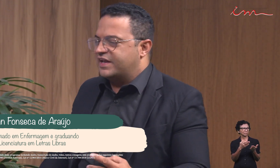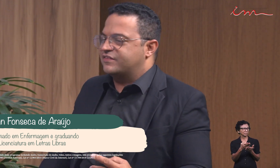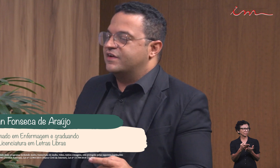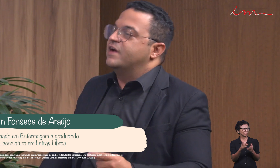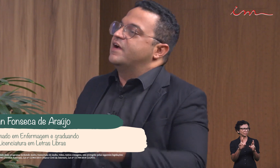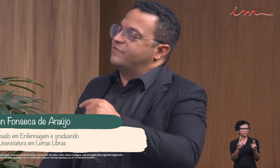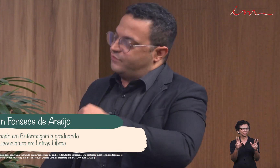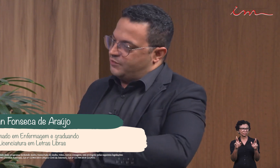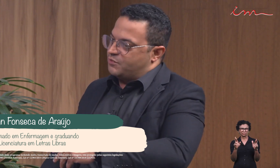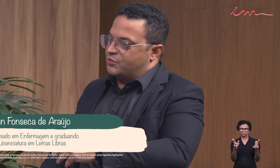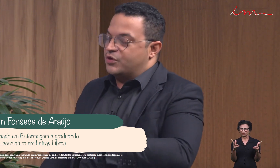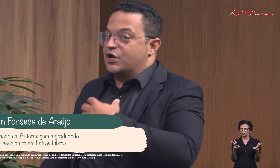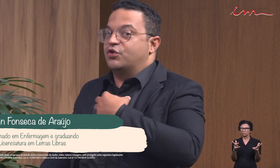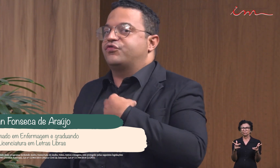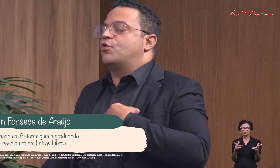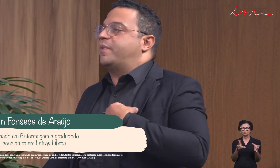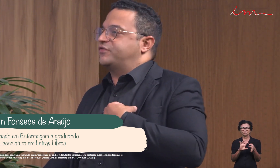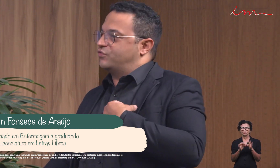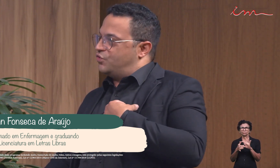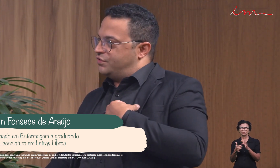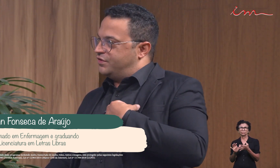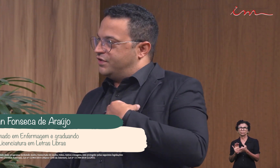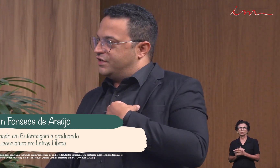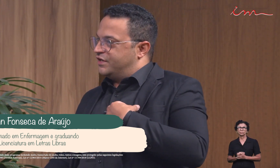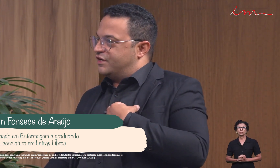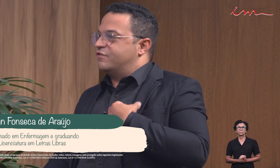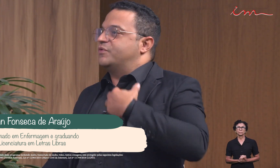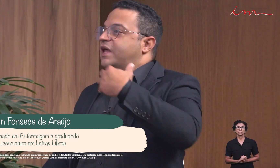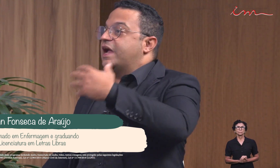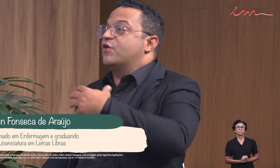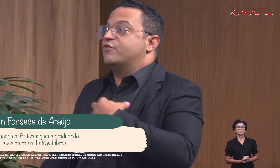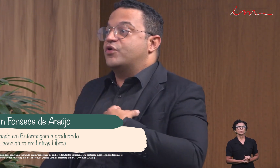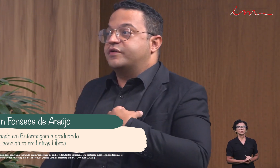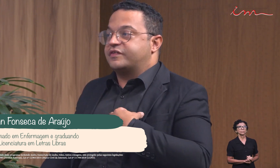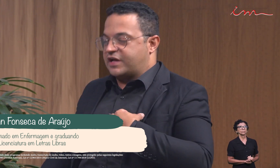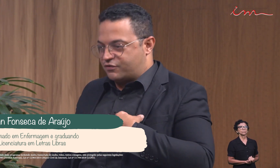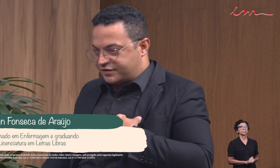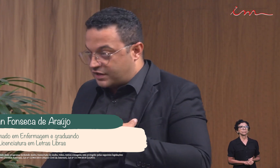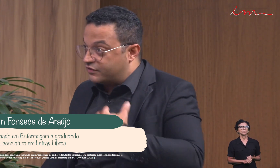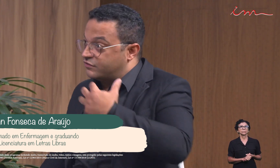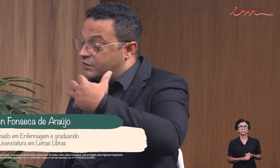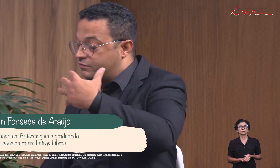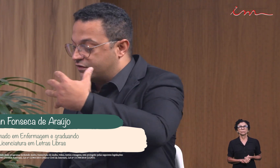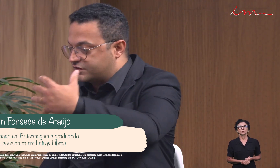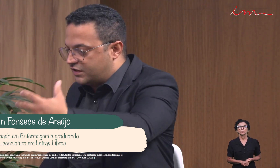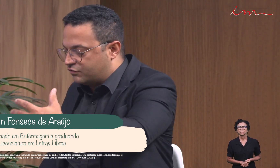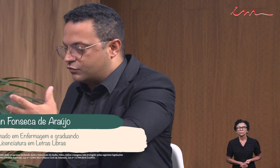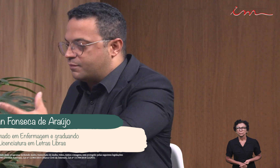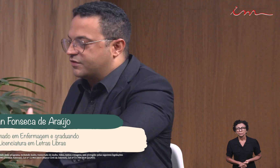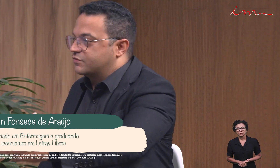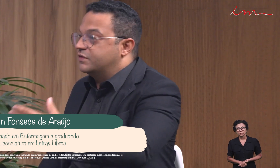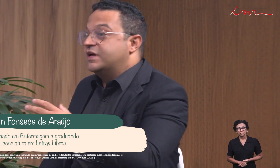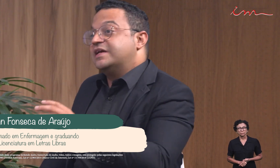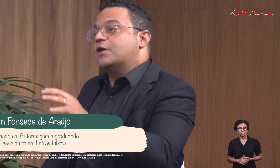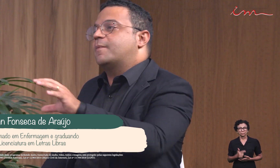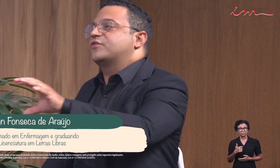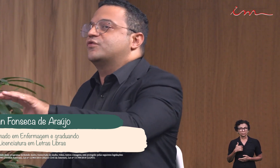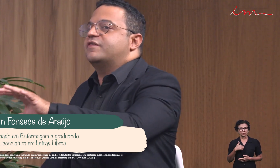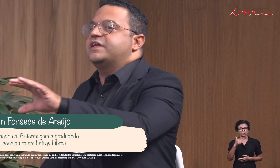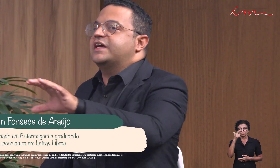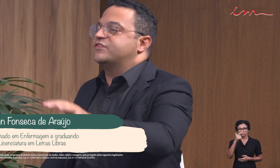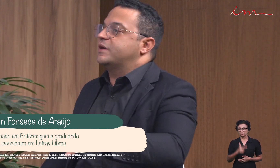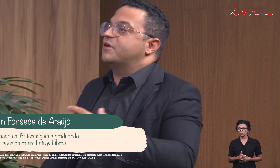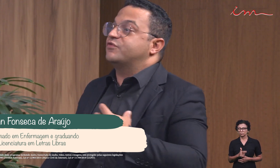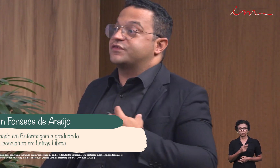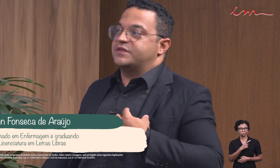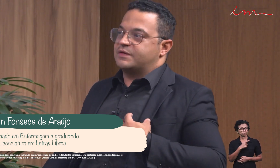é diferente. Bom, meu irmão, eu não sou o pastor, vamos lá, você quer conversar? A gente chama você junto com o pastor, e aí o pastor